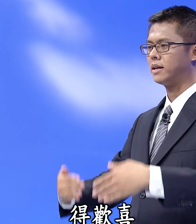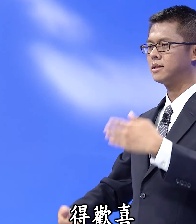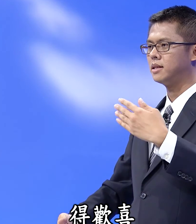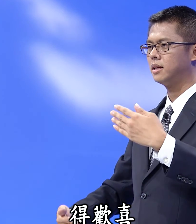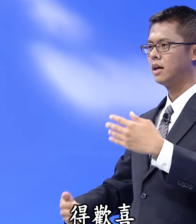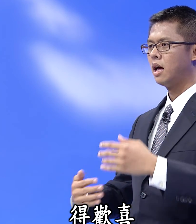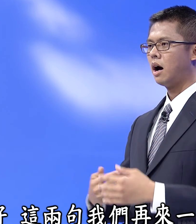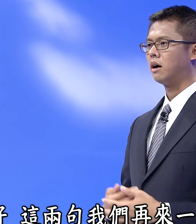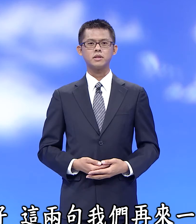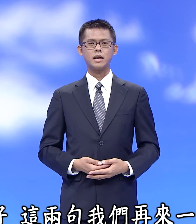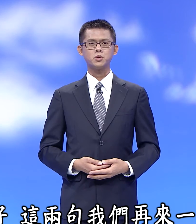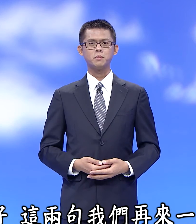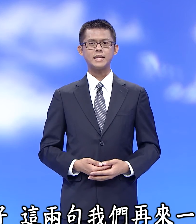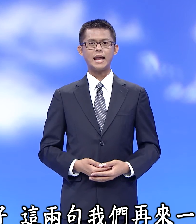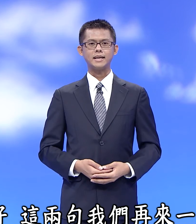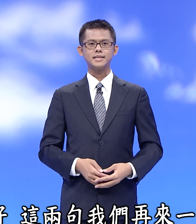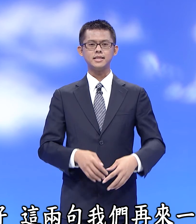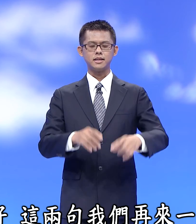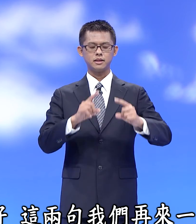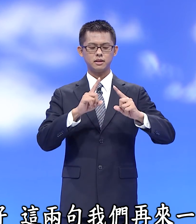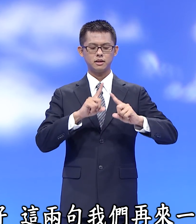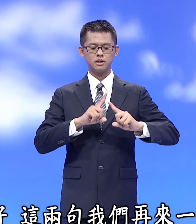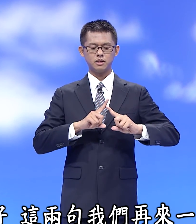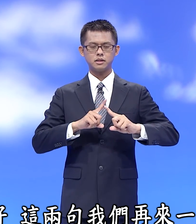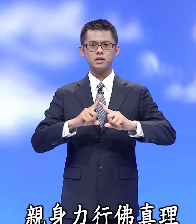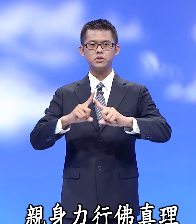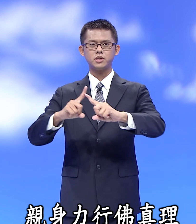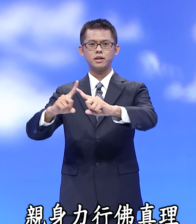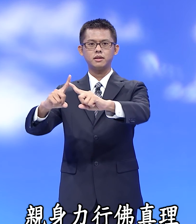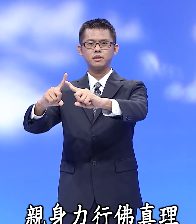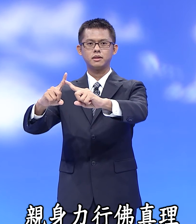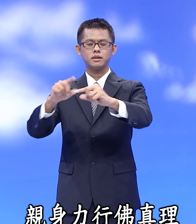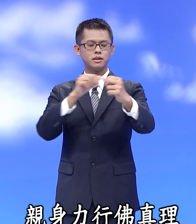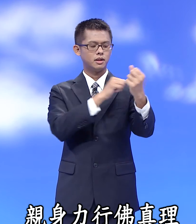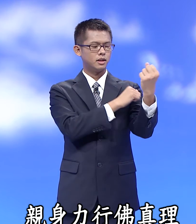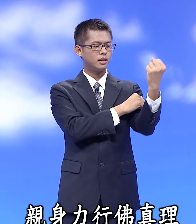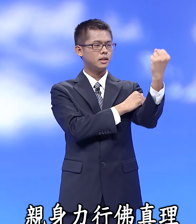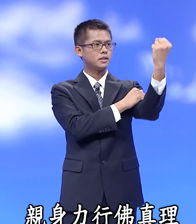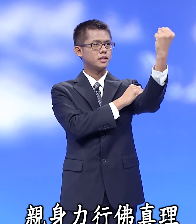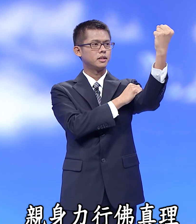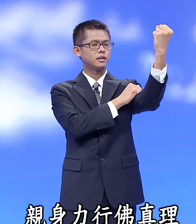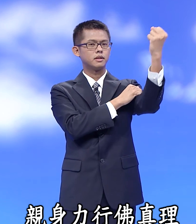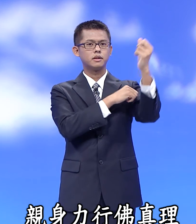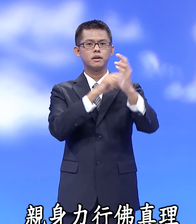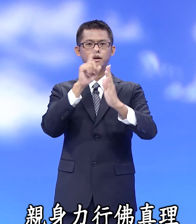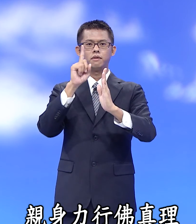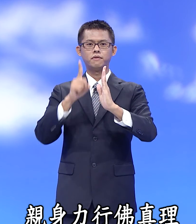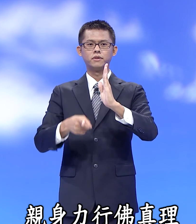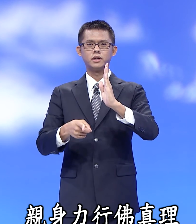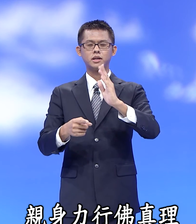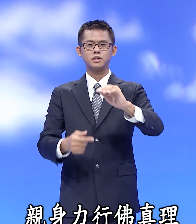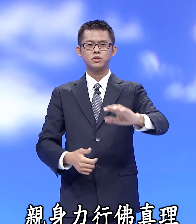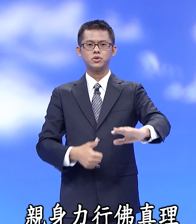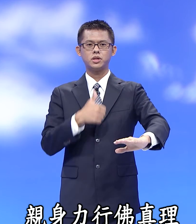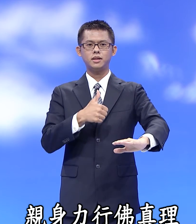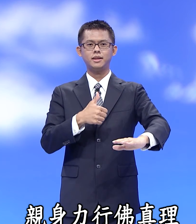喜。好，这两句我们再来一次，亲身力行佛真